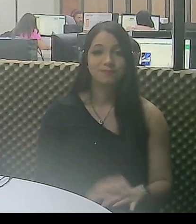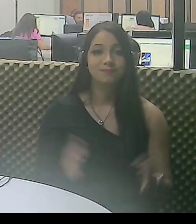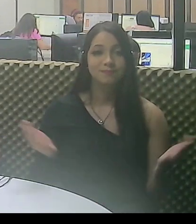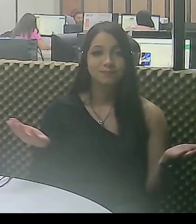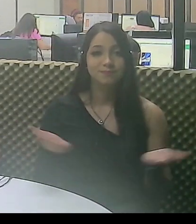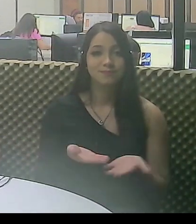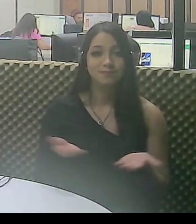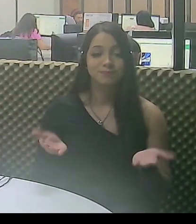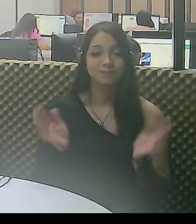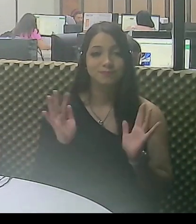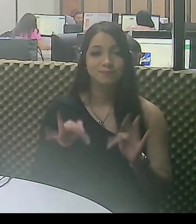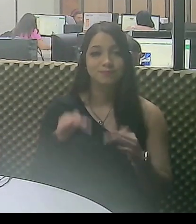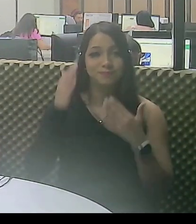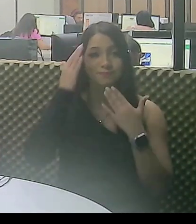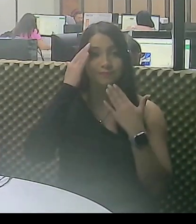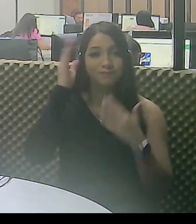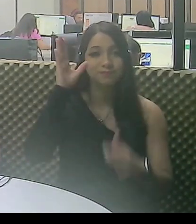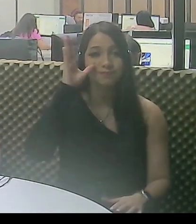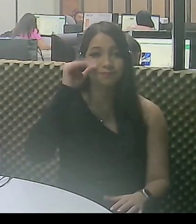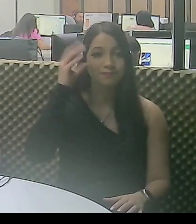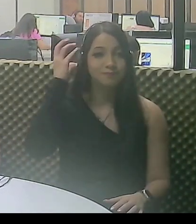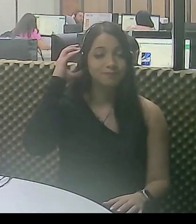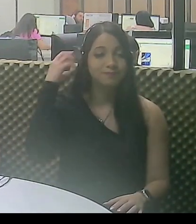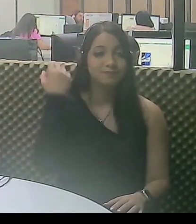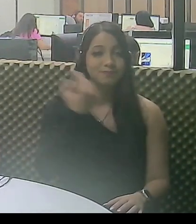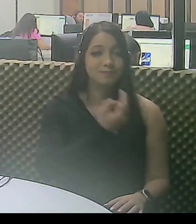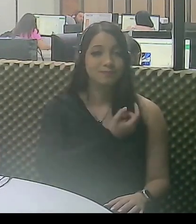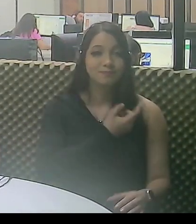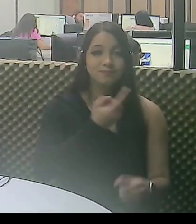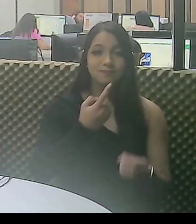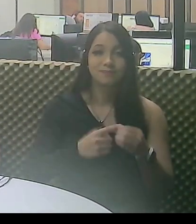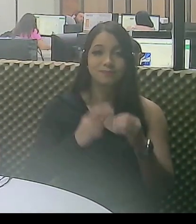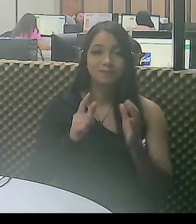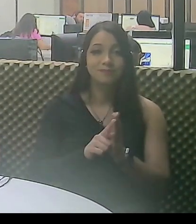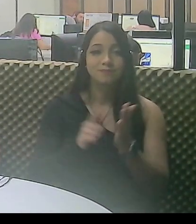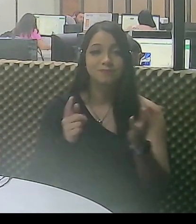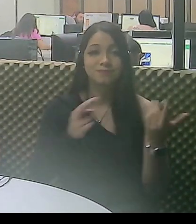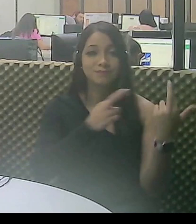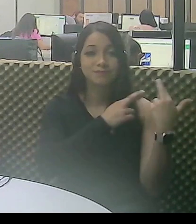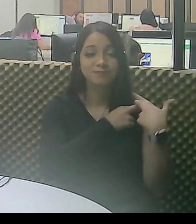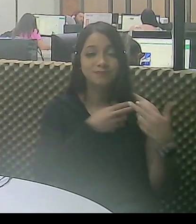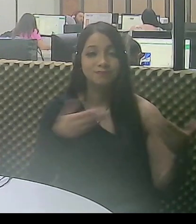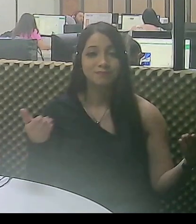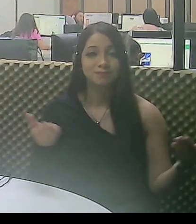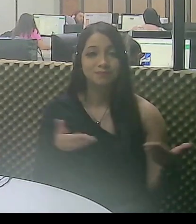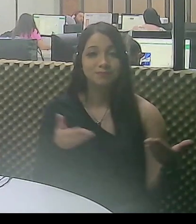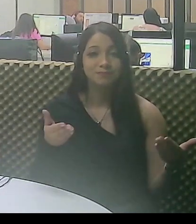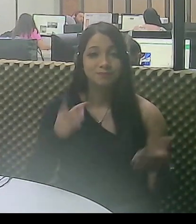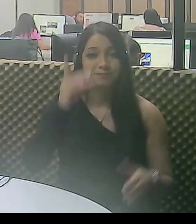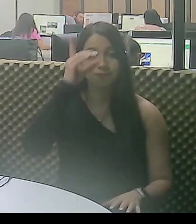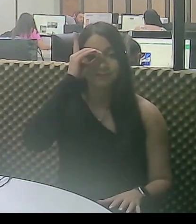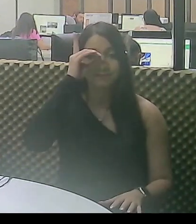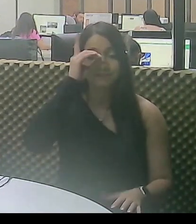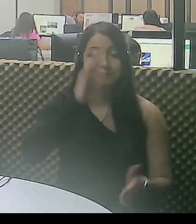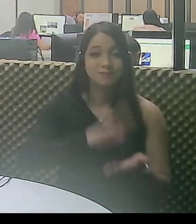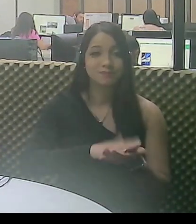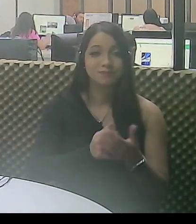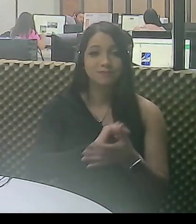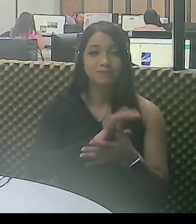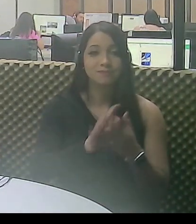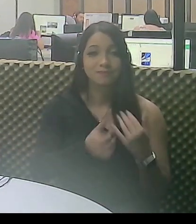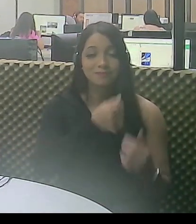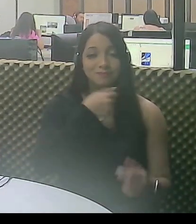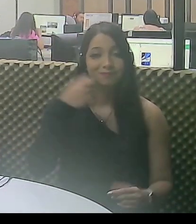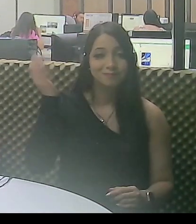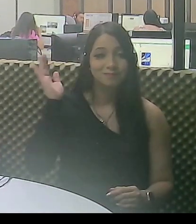A edição de hoje fica por aqui. Obrigado pela sua audiência. Rádio Nossa Cidade. Jornalista responsável pela edição, Daniela Aires. Tradução em